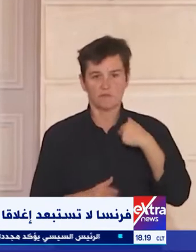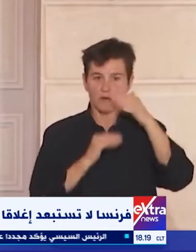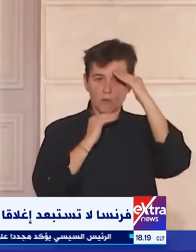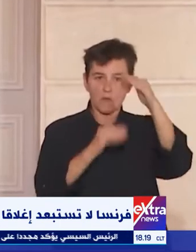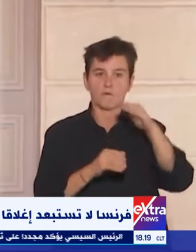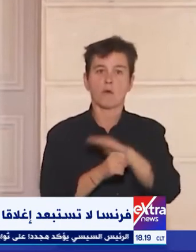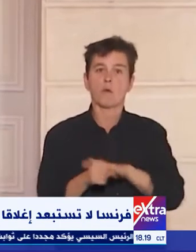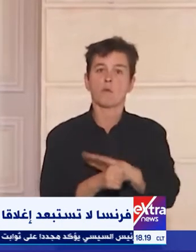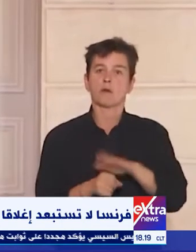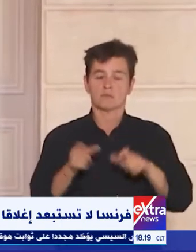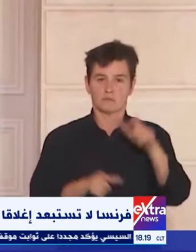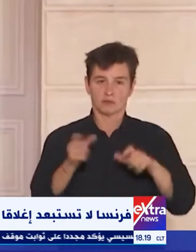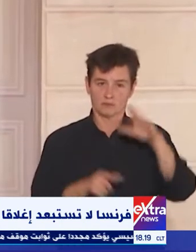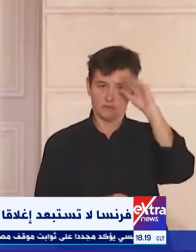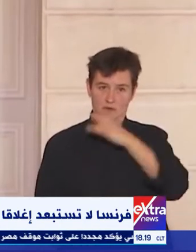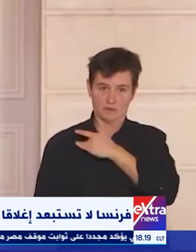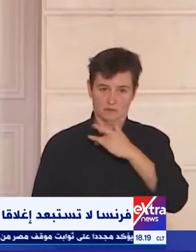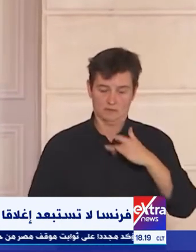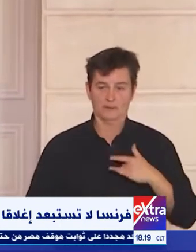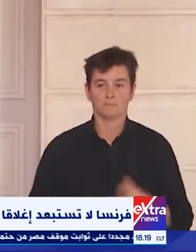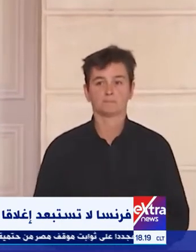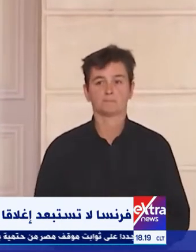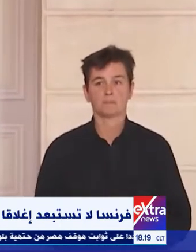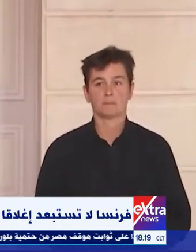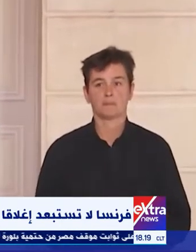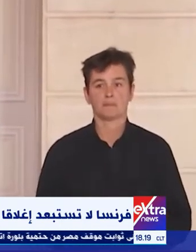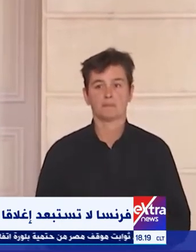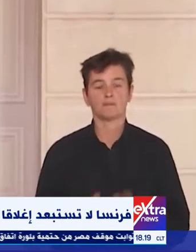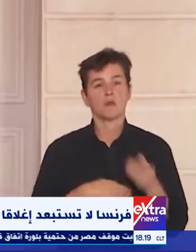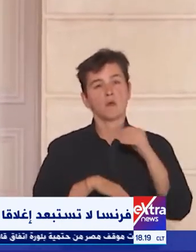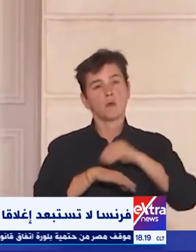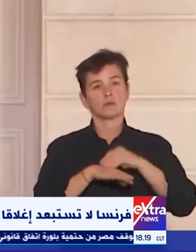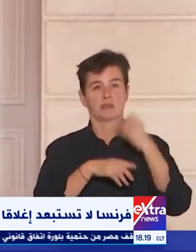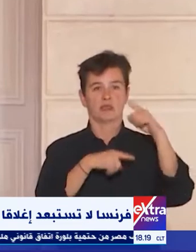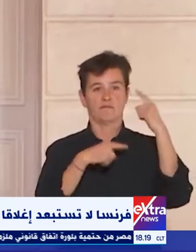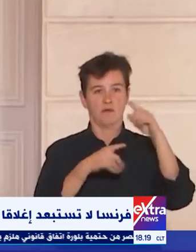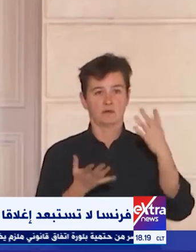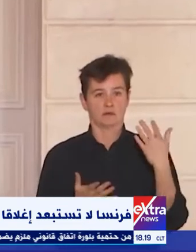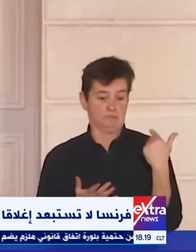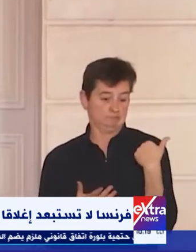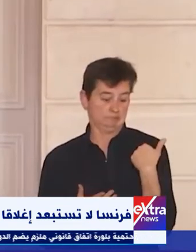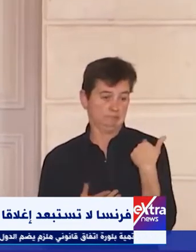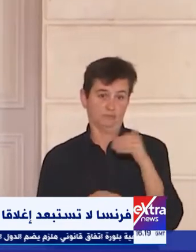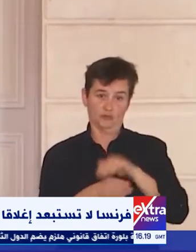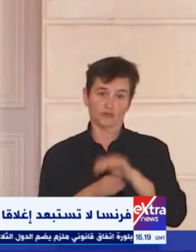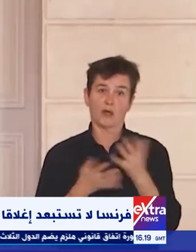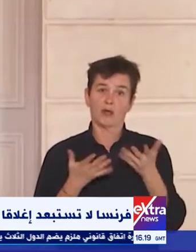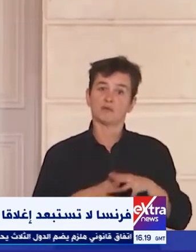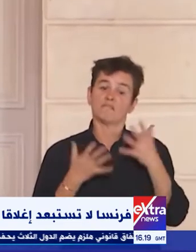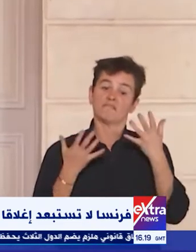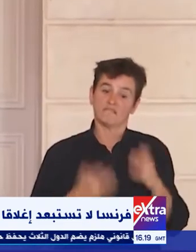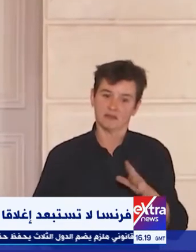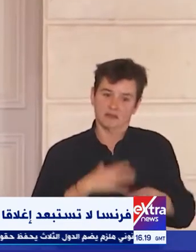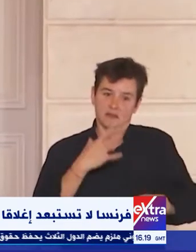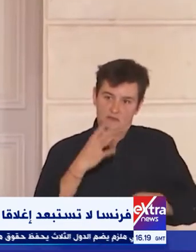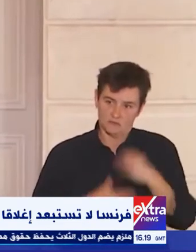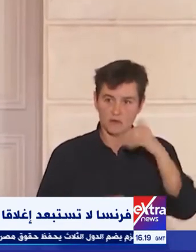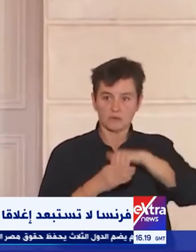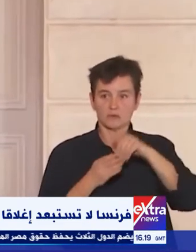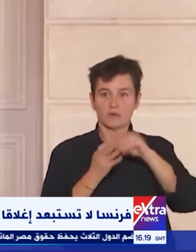وزير الصحة في وقت تخشى فيه الحكومة من تعرض البلاد خلال الأسابيع المقبلة لموجة وبائية ثالثة